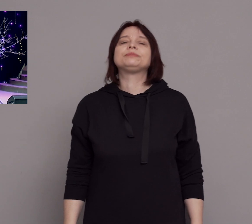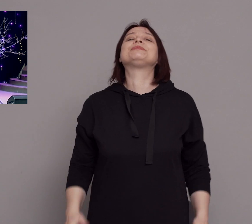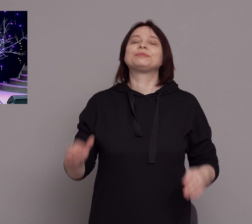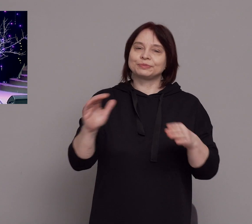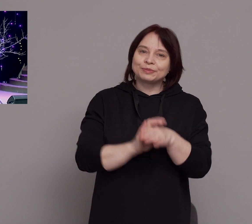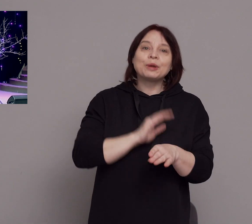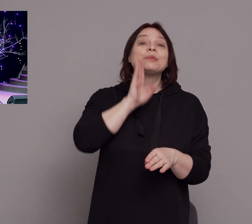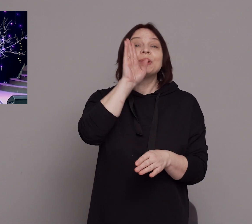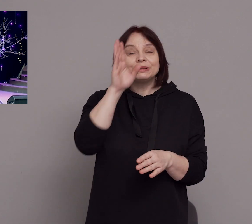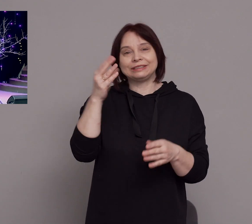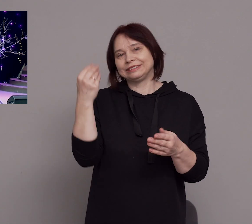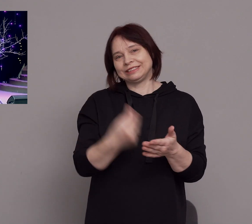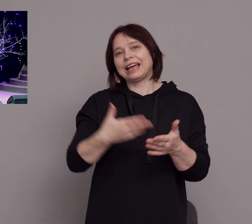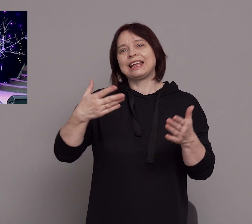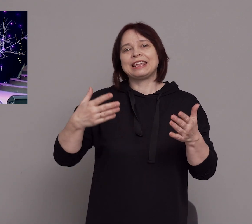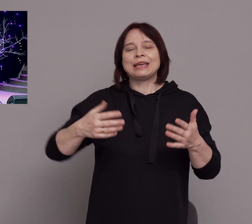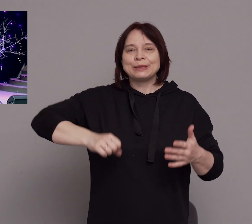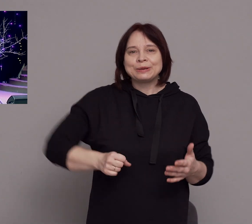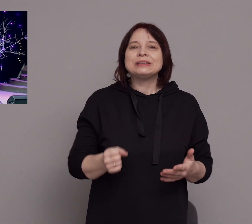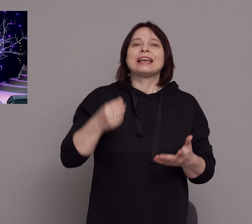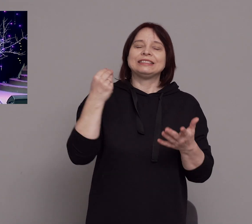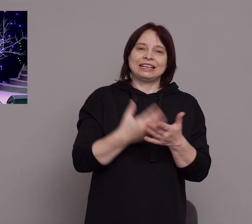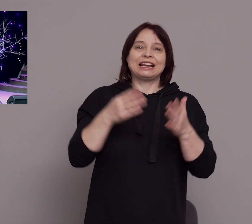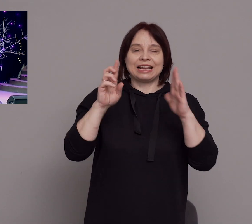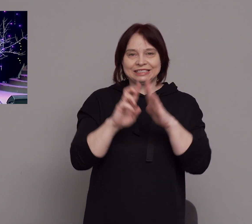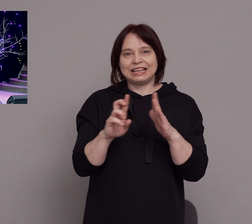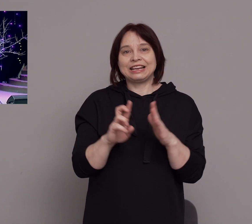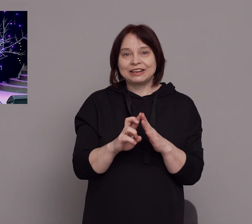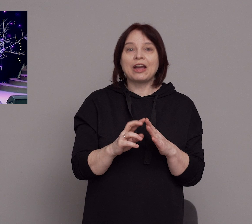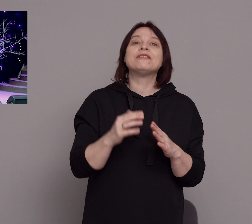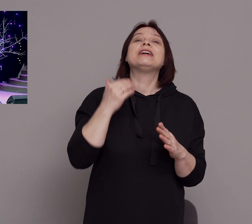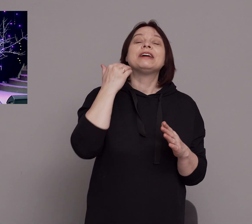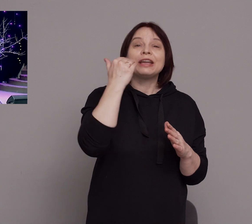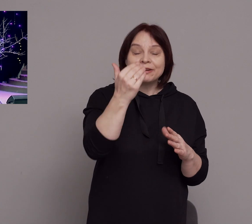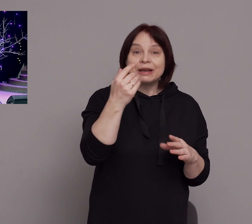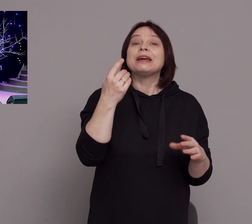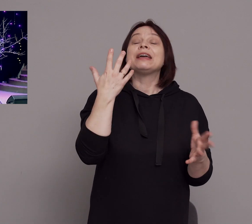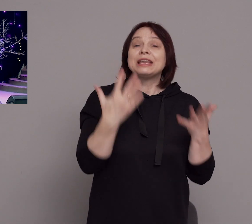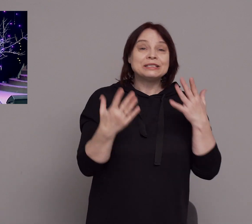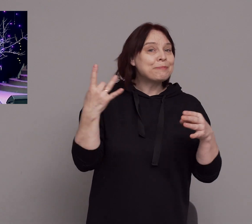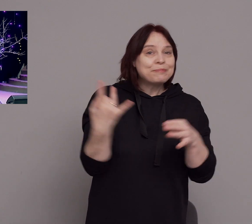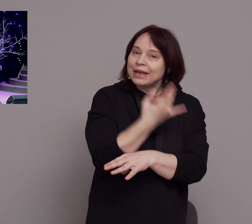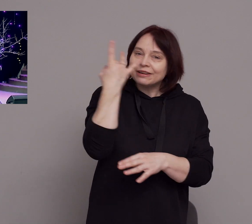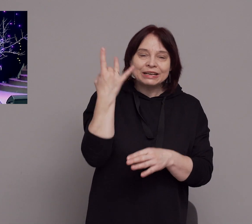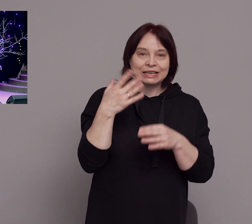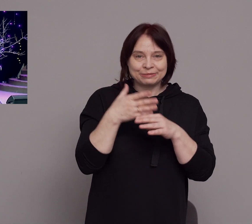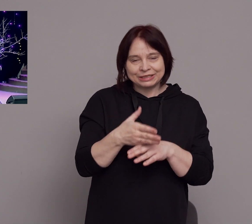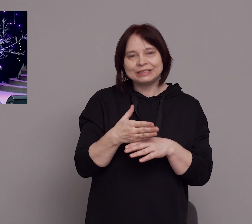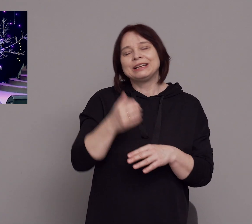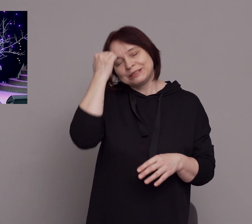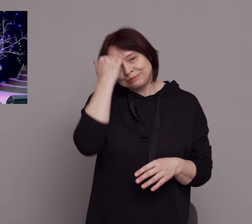Доброе утро, дорогие друзья, дорогая церковь. Особенно приветствуем еще раз тех, кто первый раз пришел. Спасибо, что вы здесь.